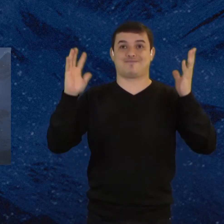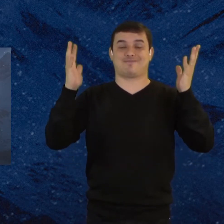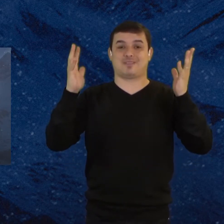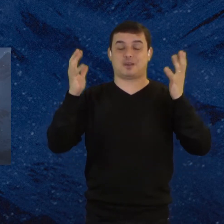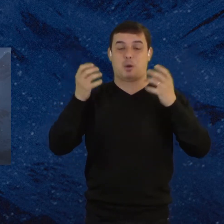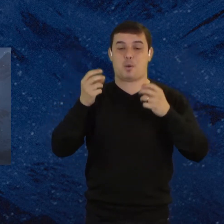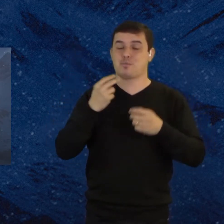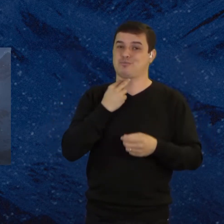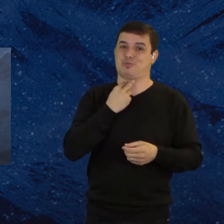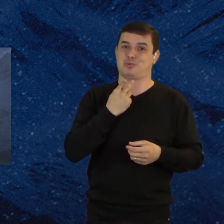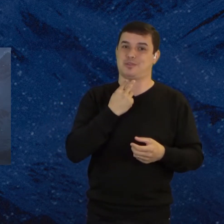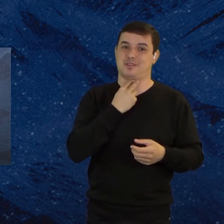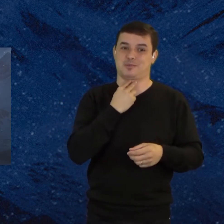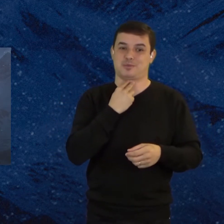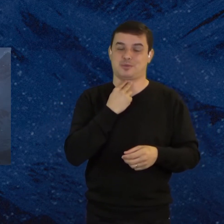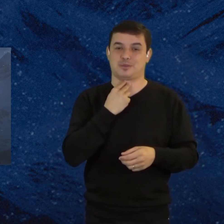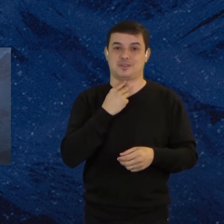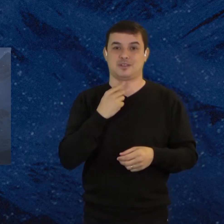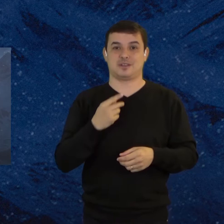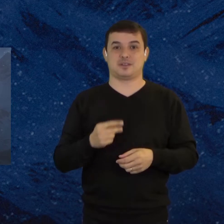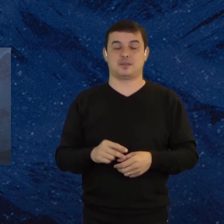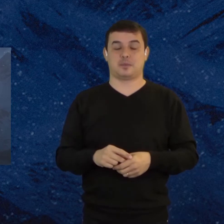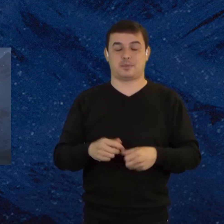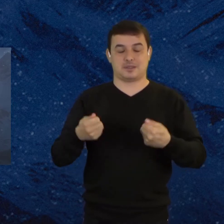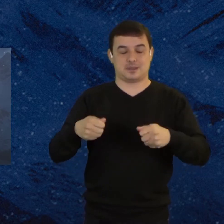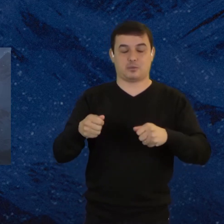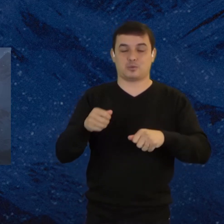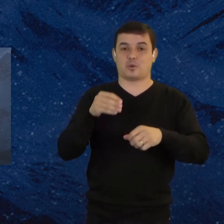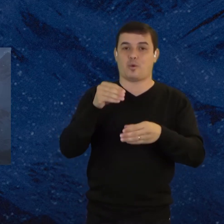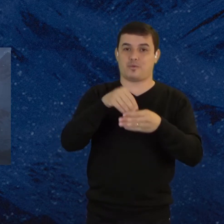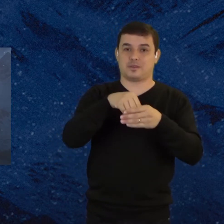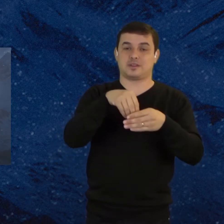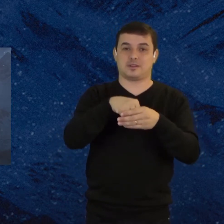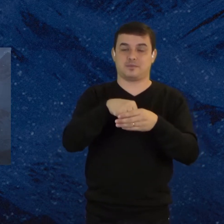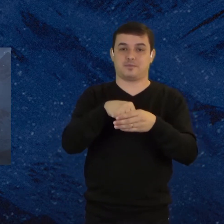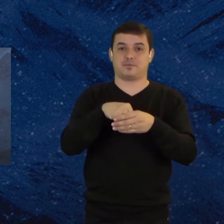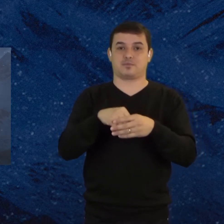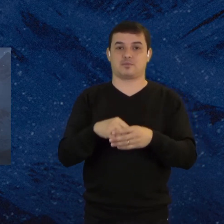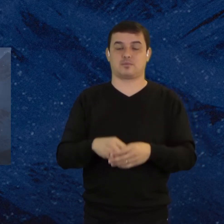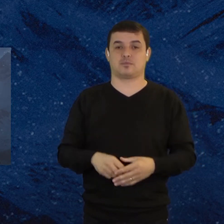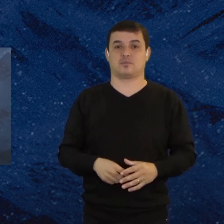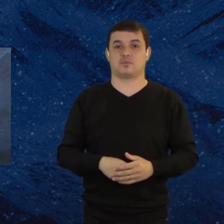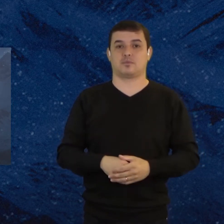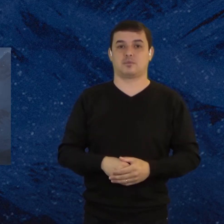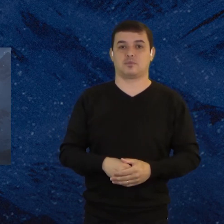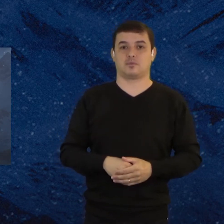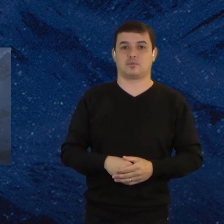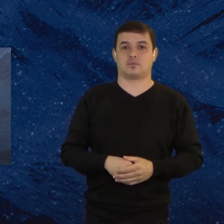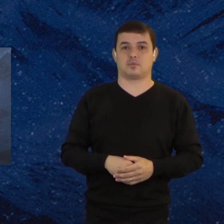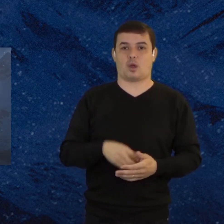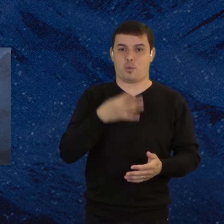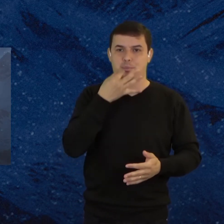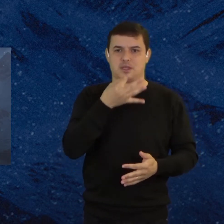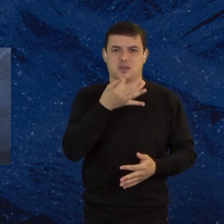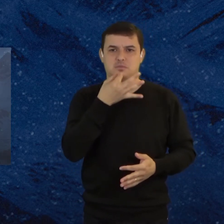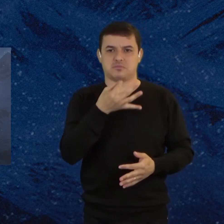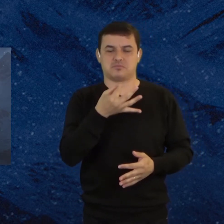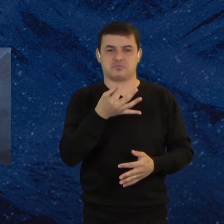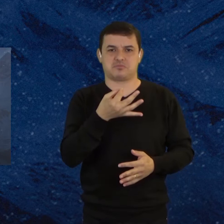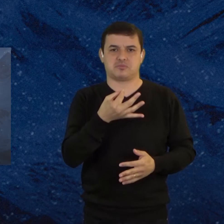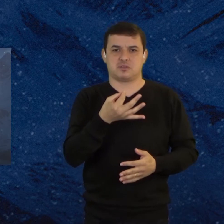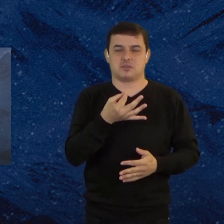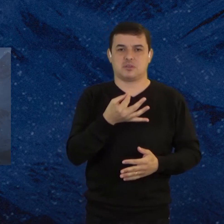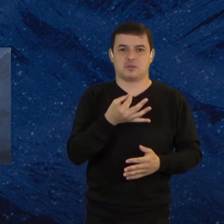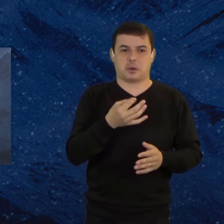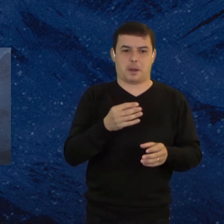deixar a Estância passar necessidade. Então, a sugestão que os irmãos nos deram foi que cada participante